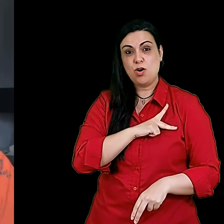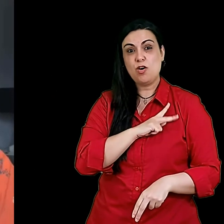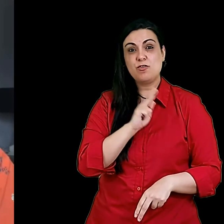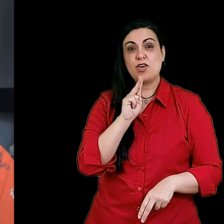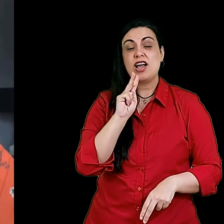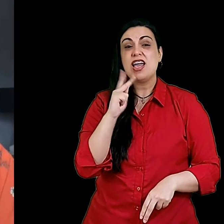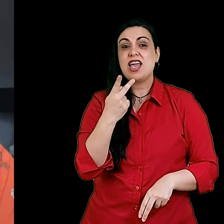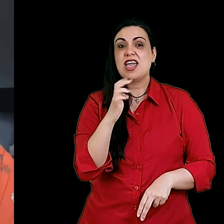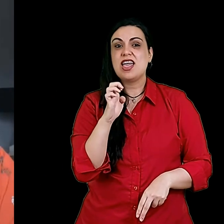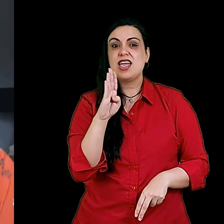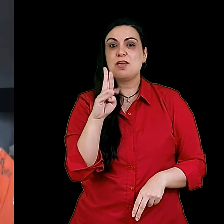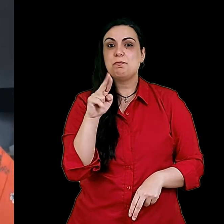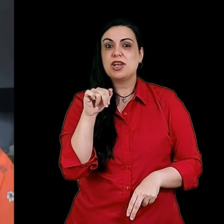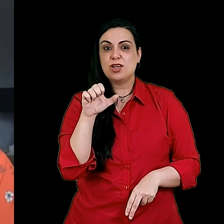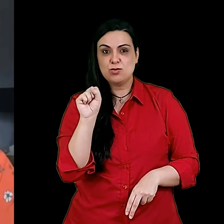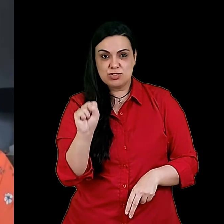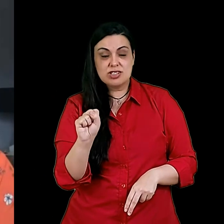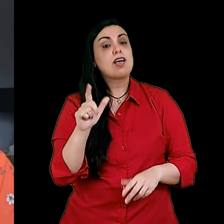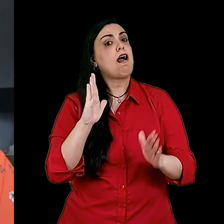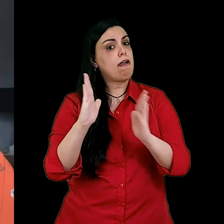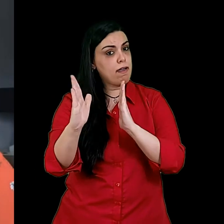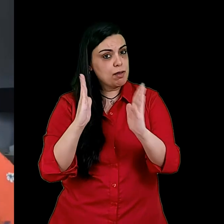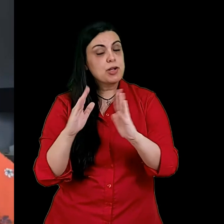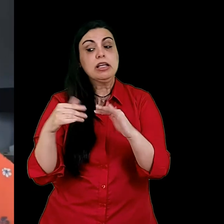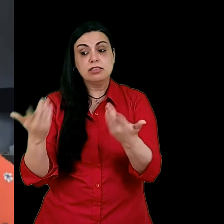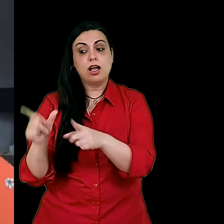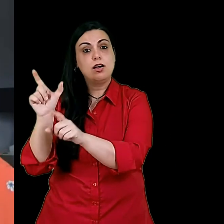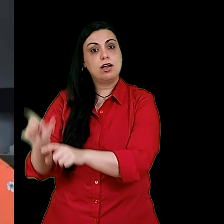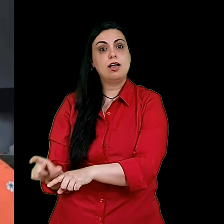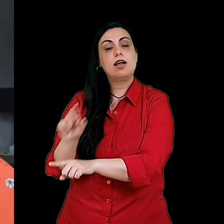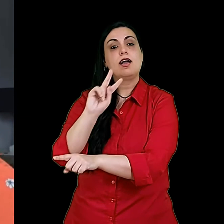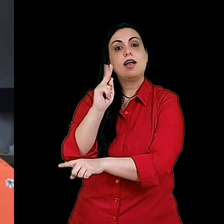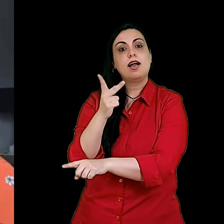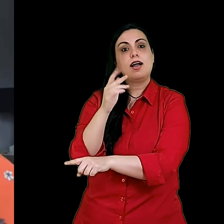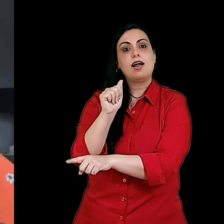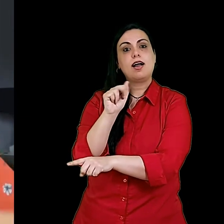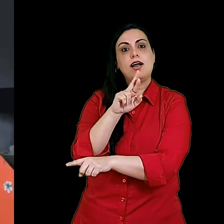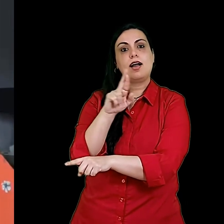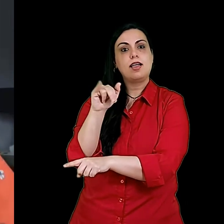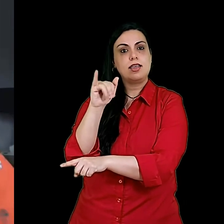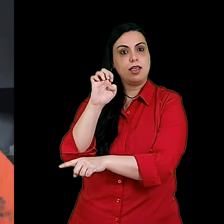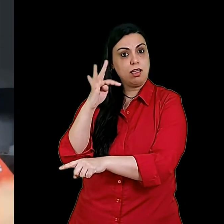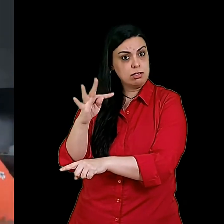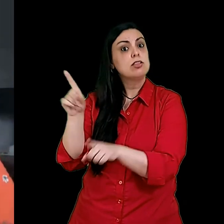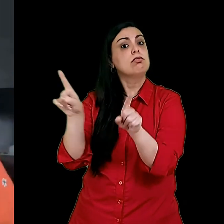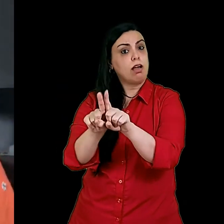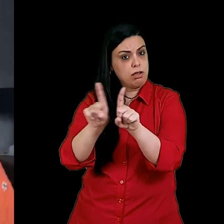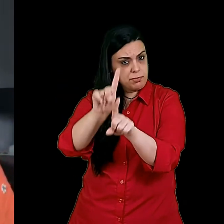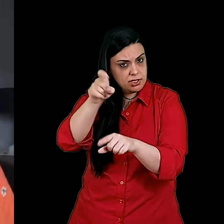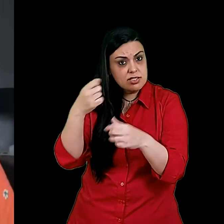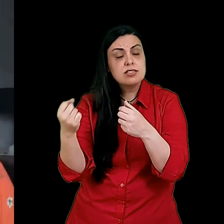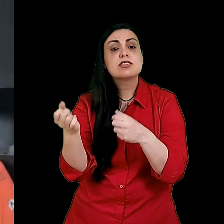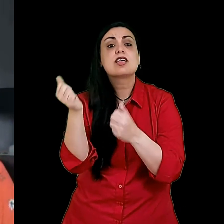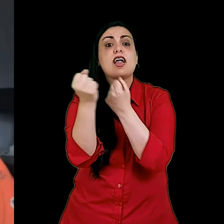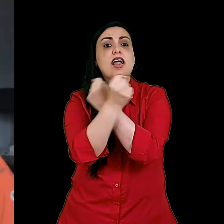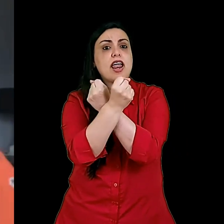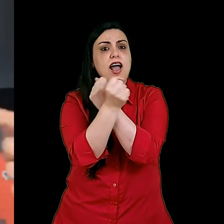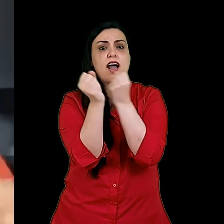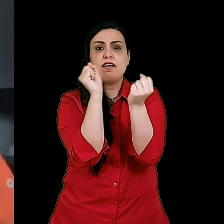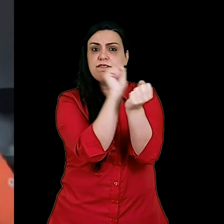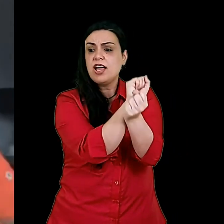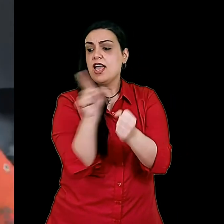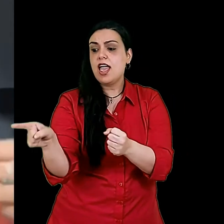Moisés, porque os hebreus estão dentro desse mesmo contexto naquela época. A Harriet também foi uma escrava.